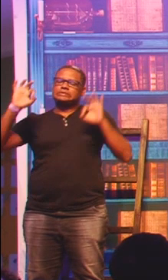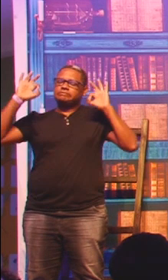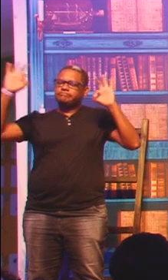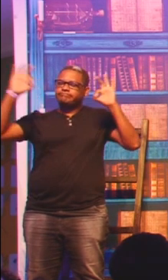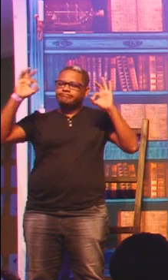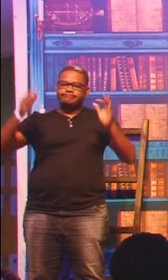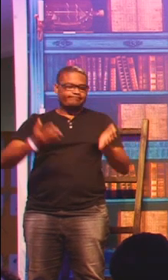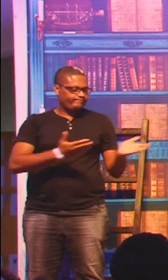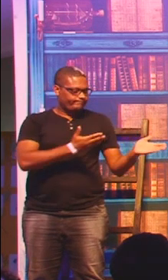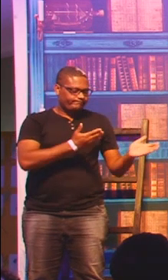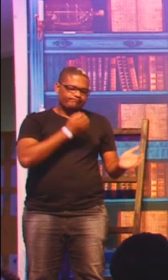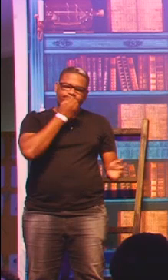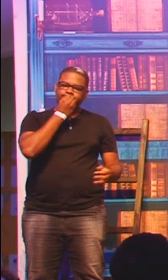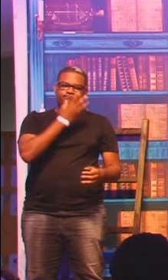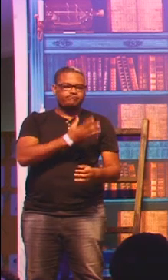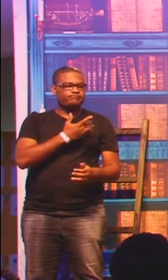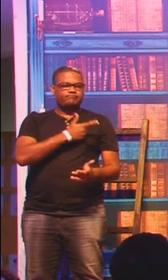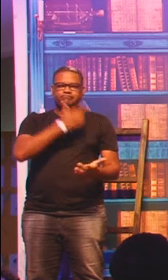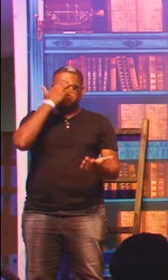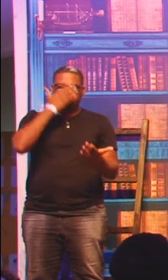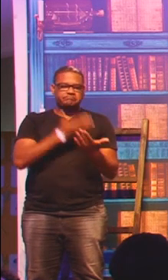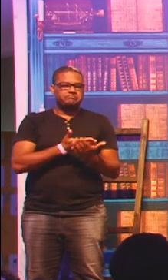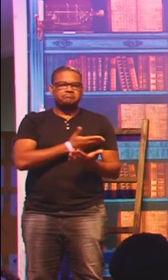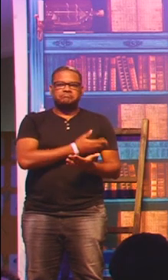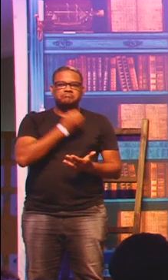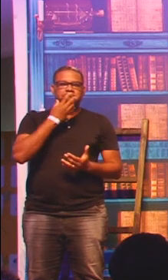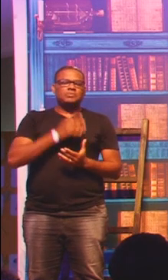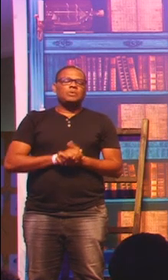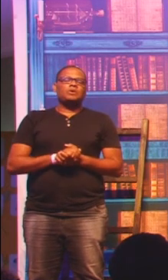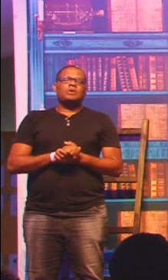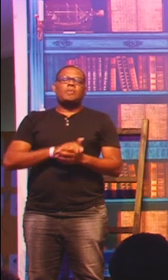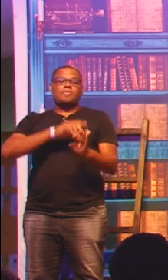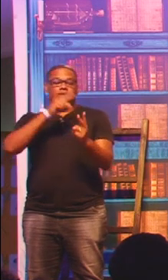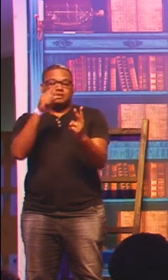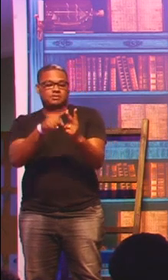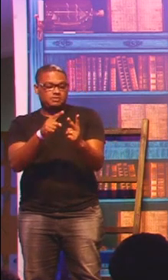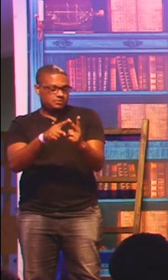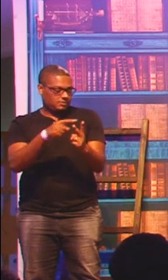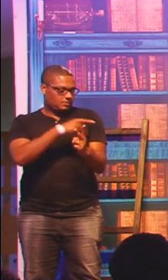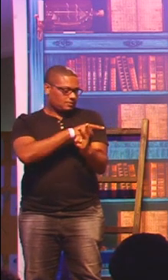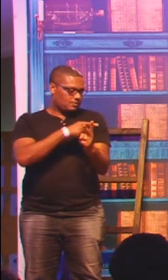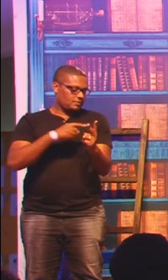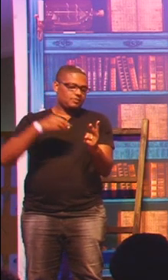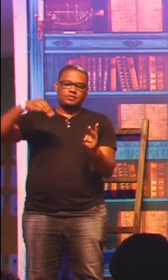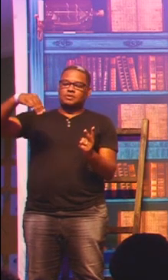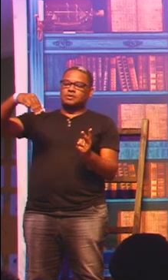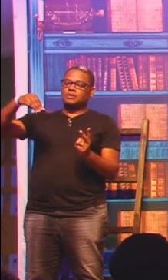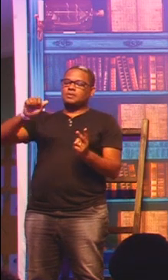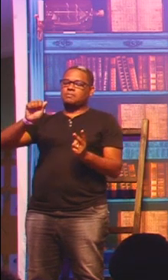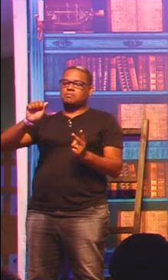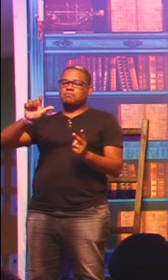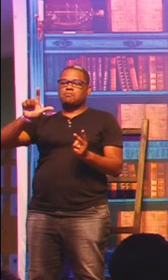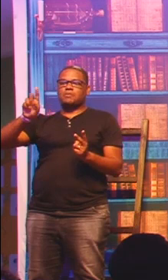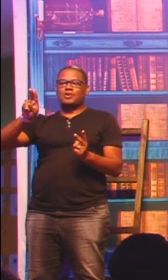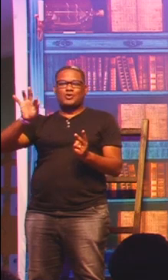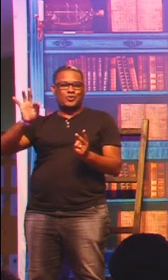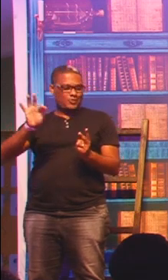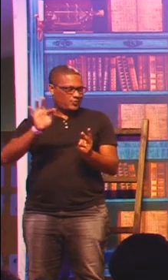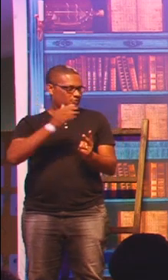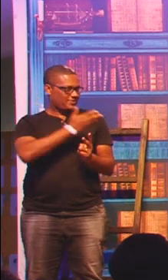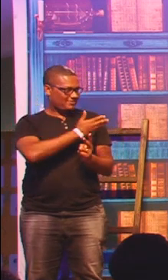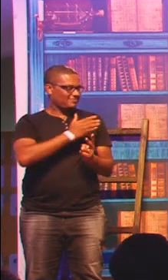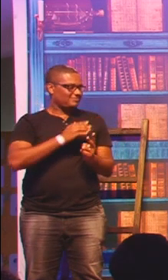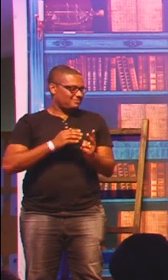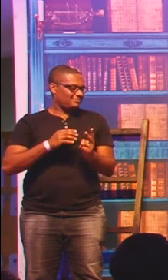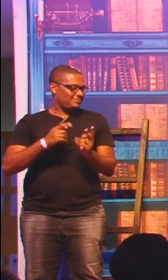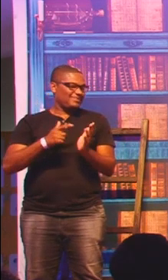um livro incrível, impressionante. E essa, estava brincando ali com Maluf, a Marcelo Maluf, há